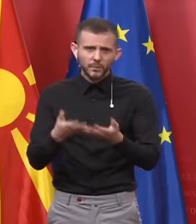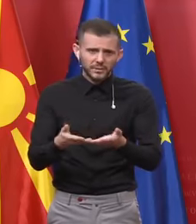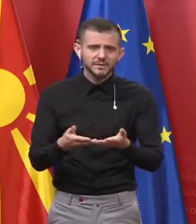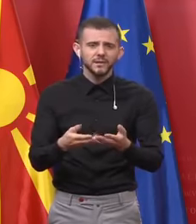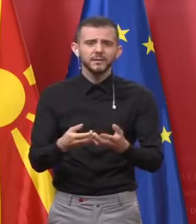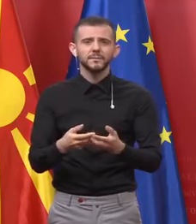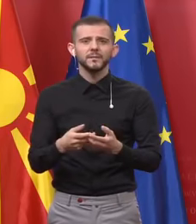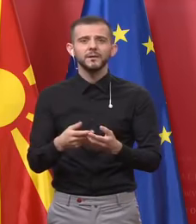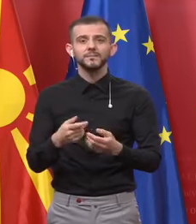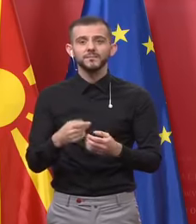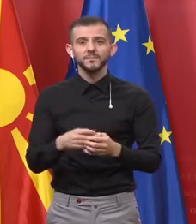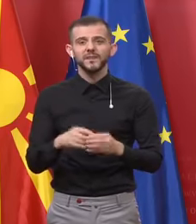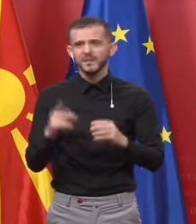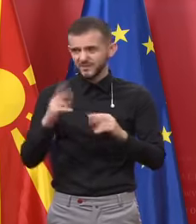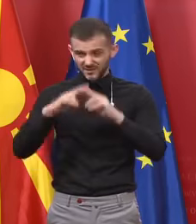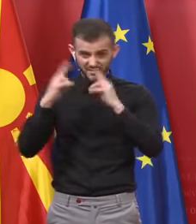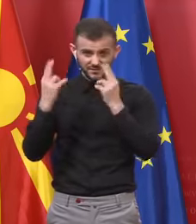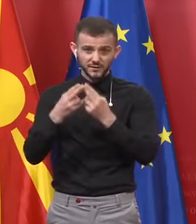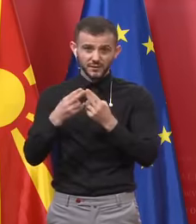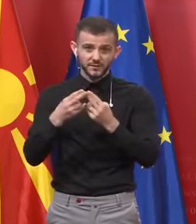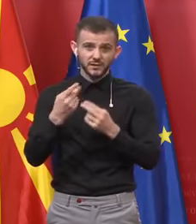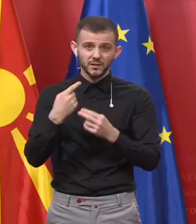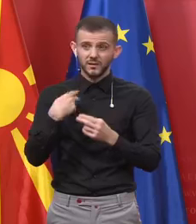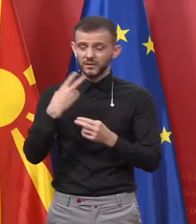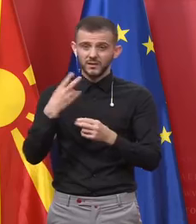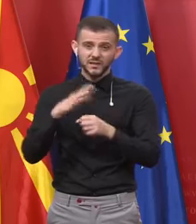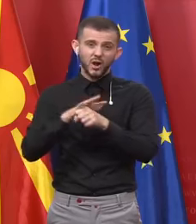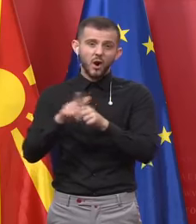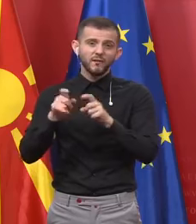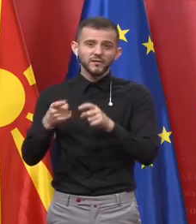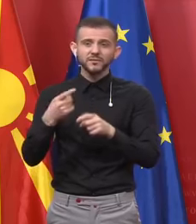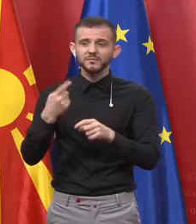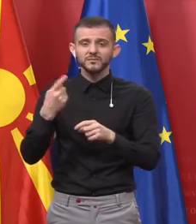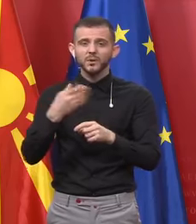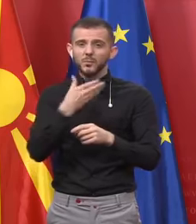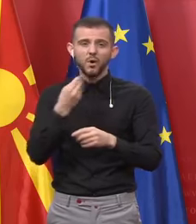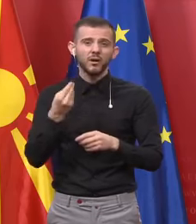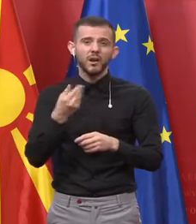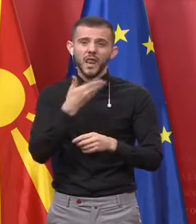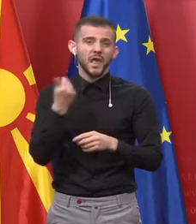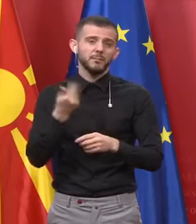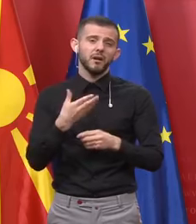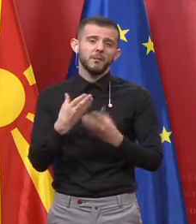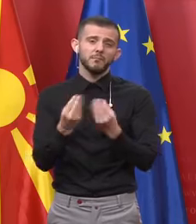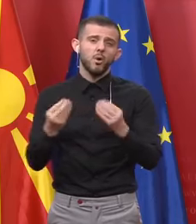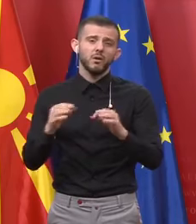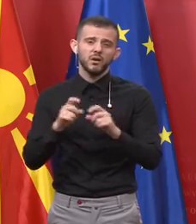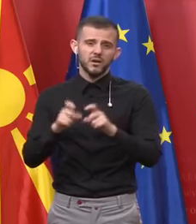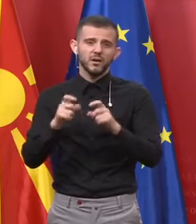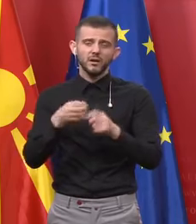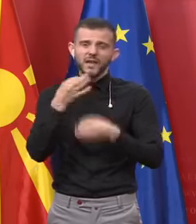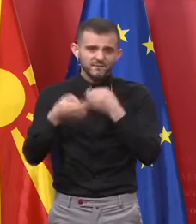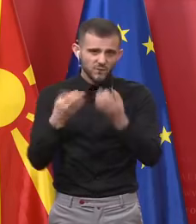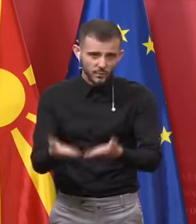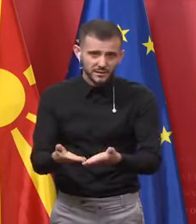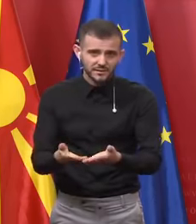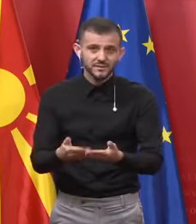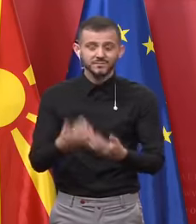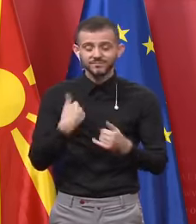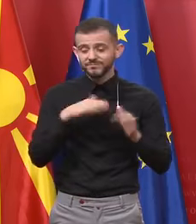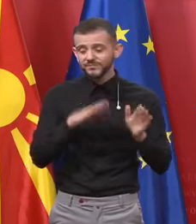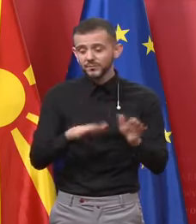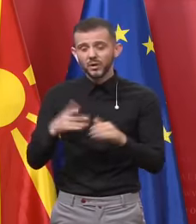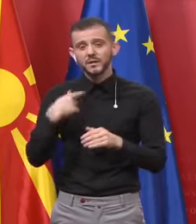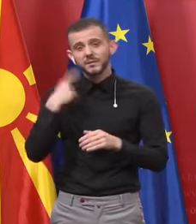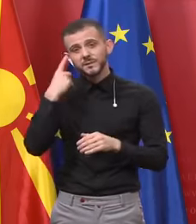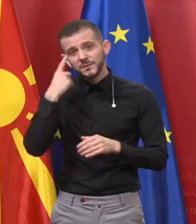што генерално во светот станува збор за вирус за кој не се знае, нема многу информации, мислам дека ние можеме полека да